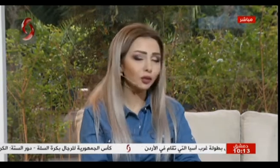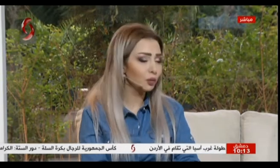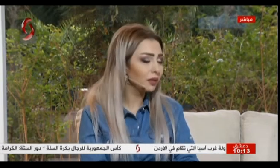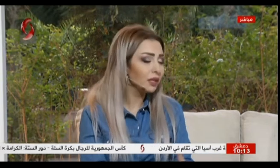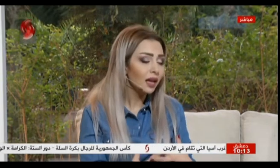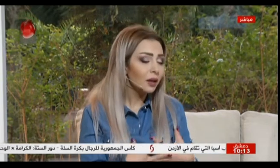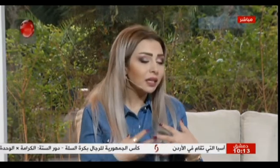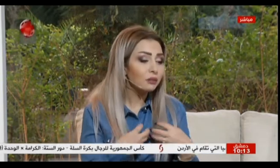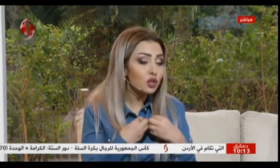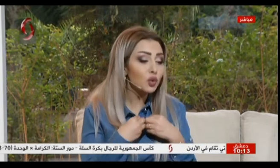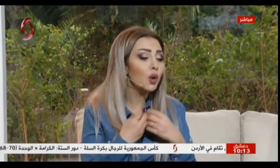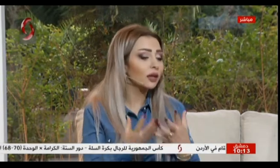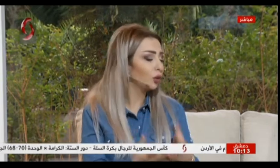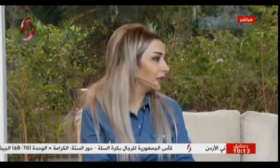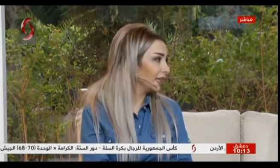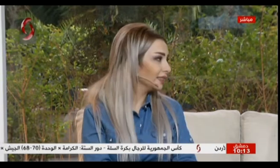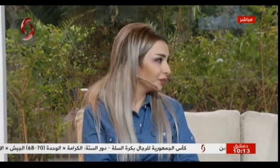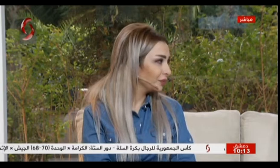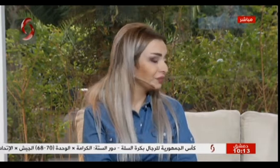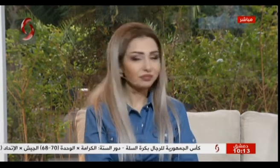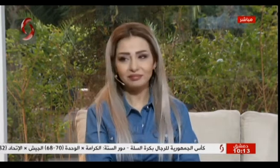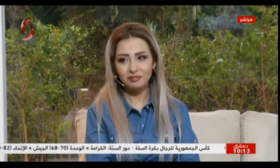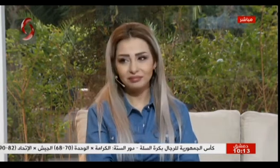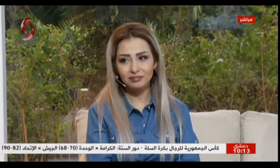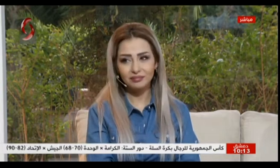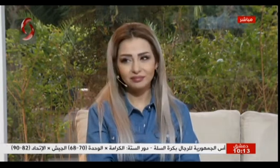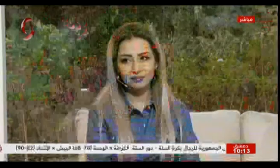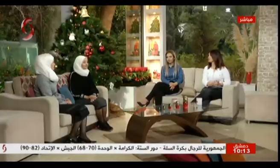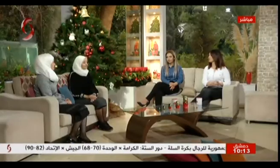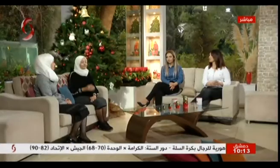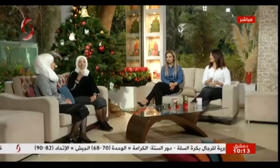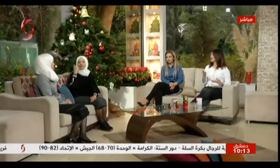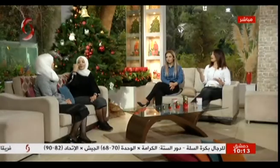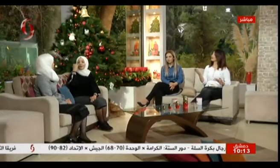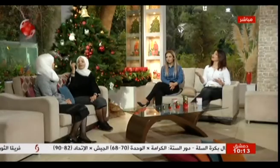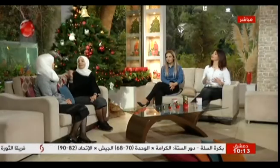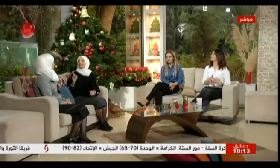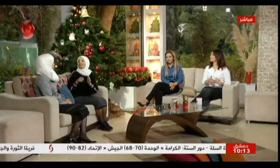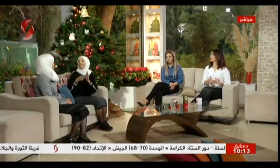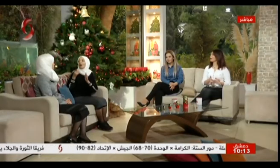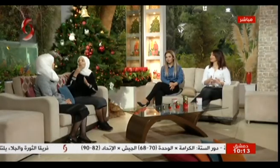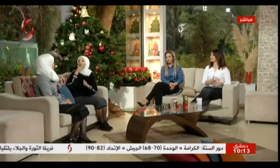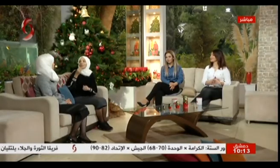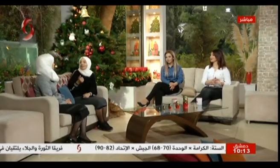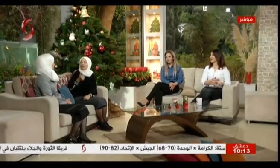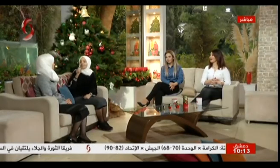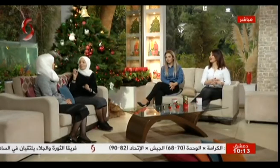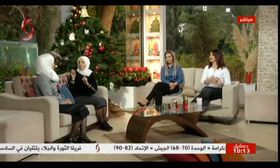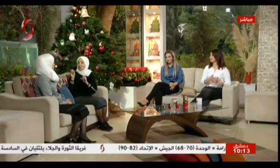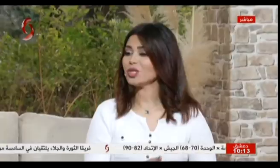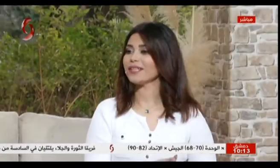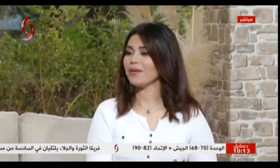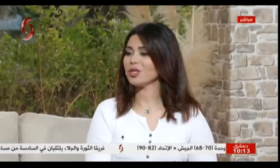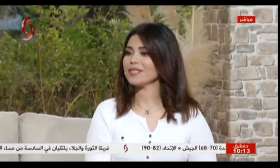ما عندهم من من من من جواتهم. يعني صحيح، يعني قدامنا هدى هي نموذج للتفوق تفوق يعني حصلت